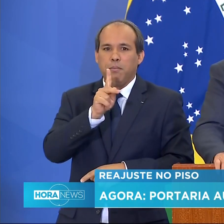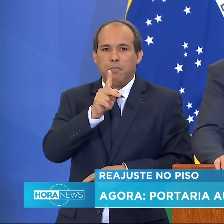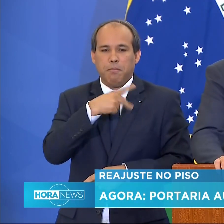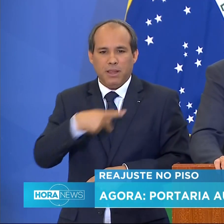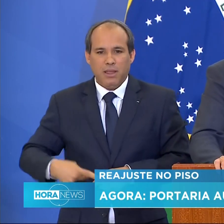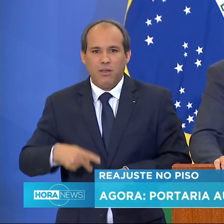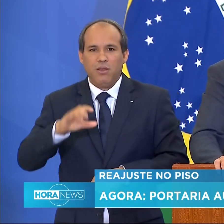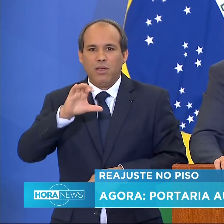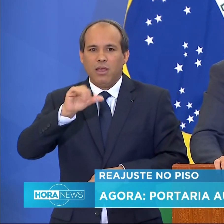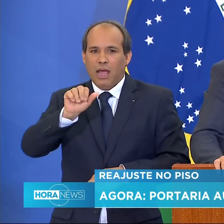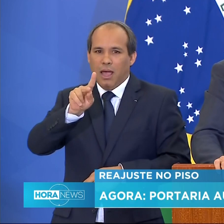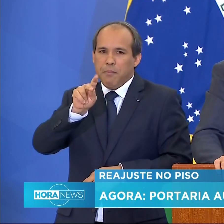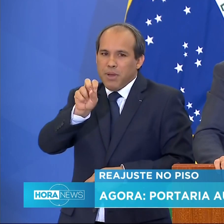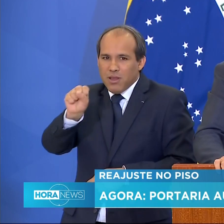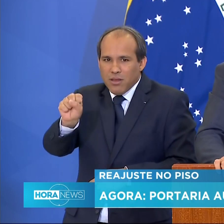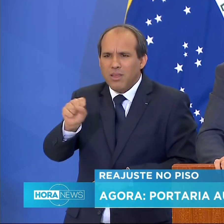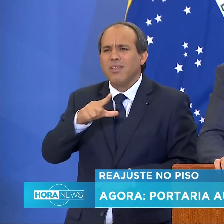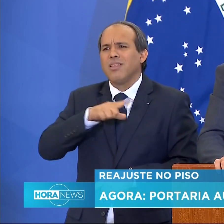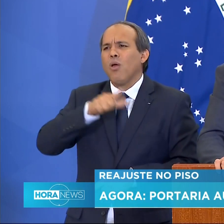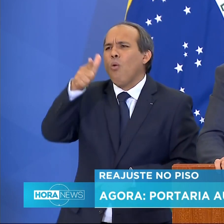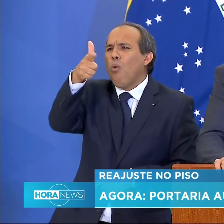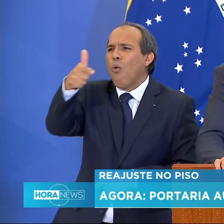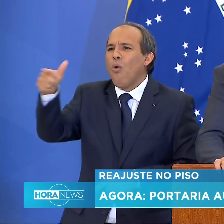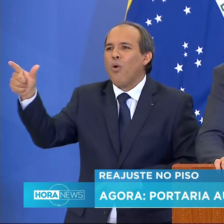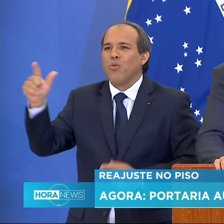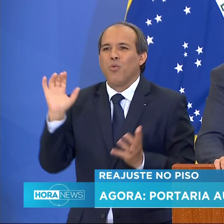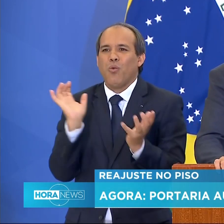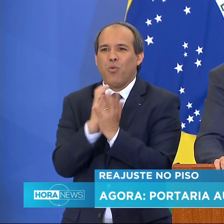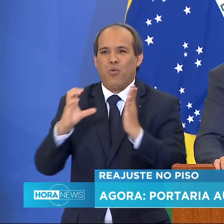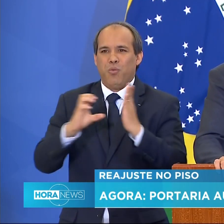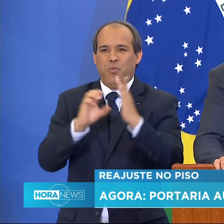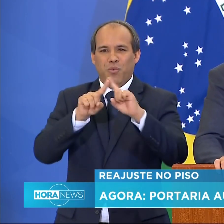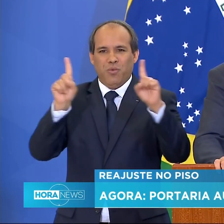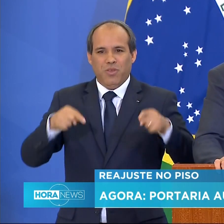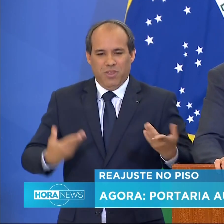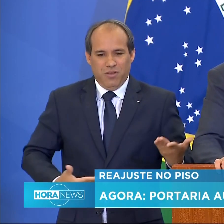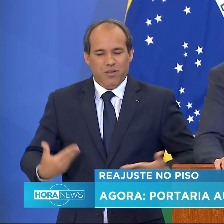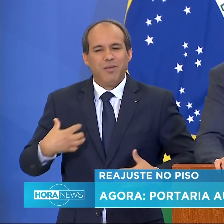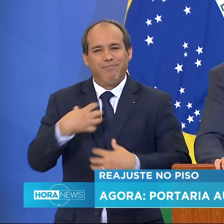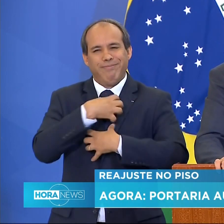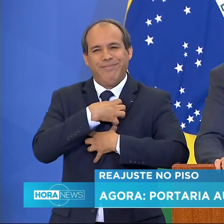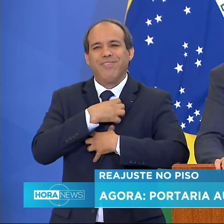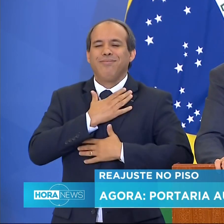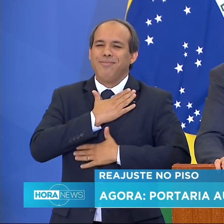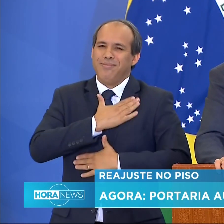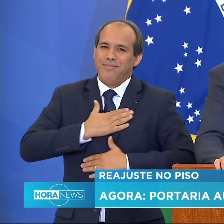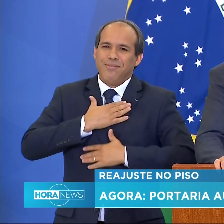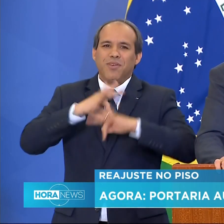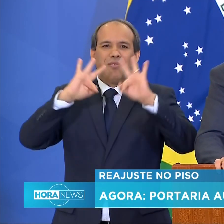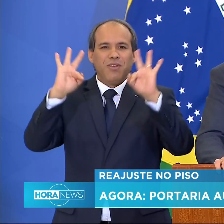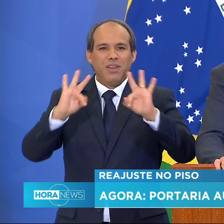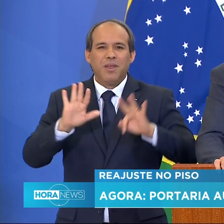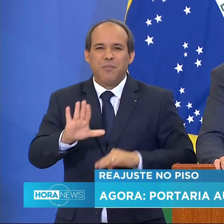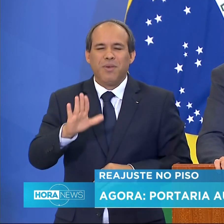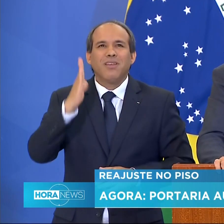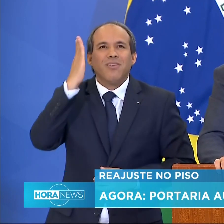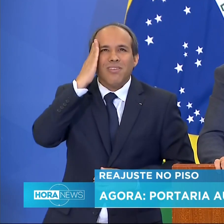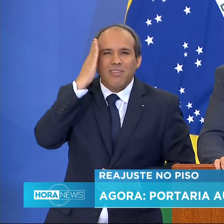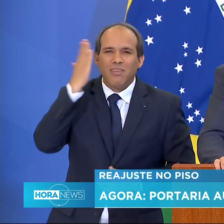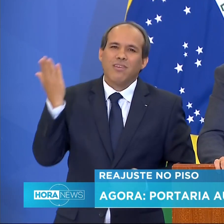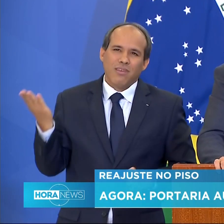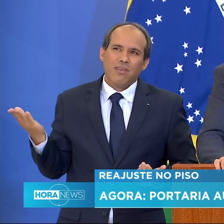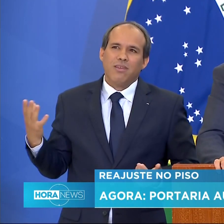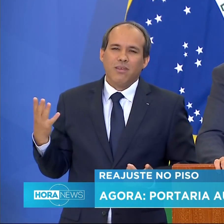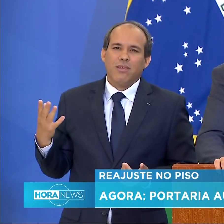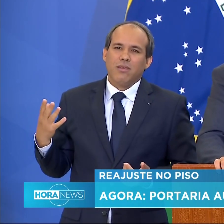CAPES, muitos outros servidores. Então, estou muito feliz com mais esse dia. Apesar das